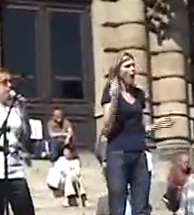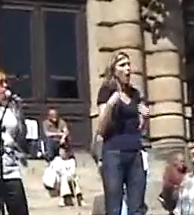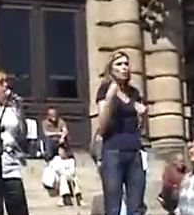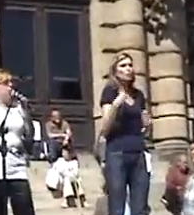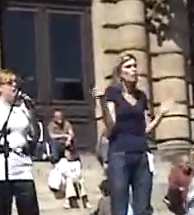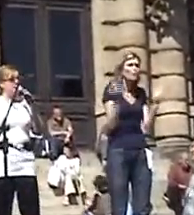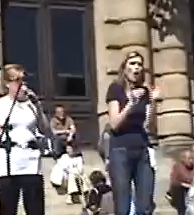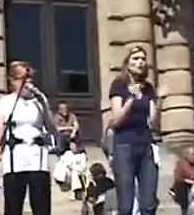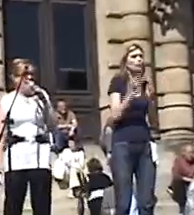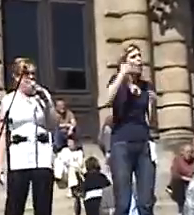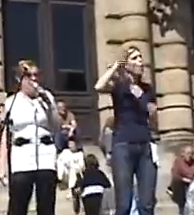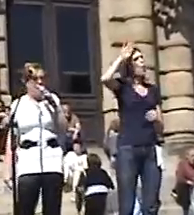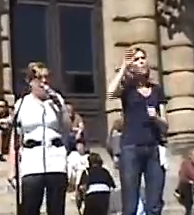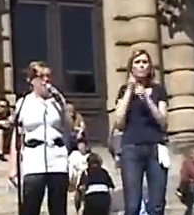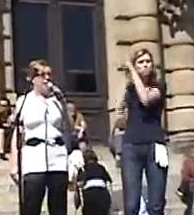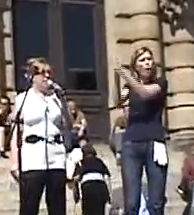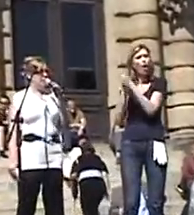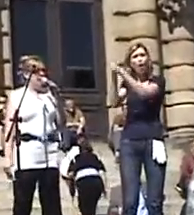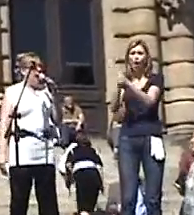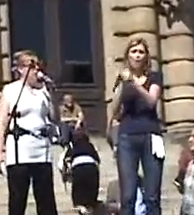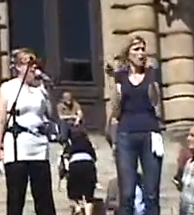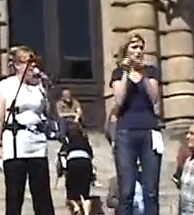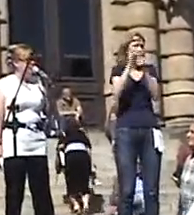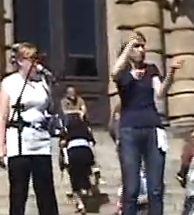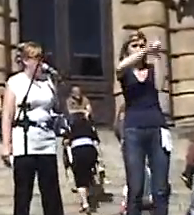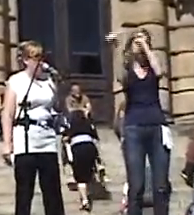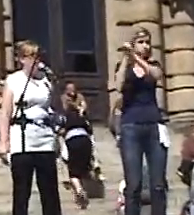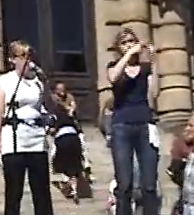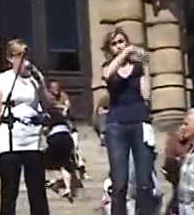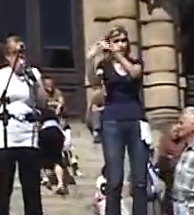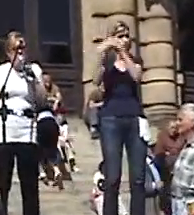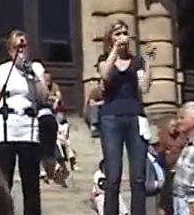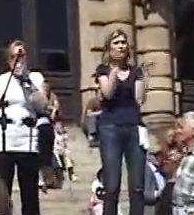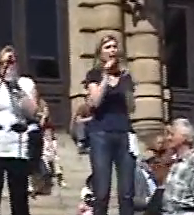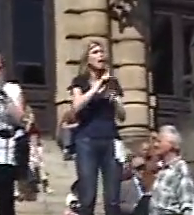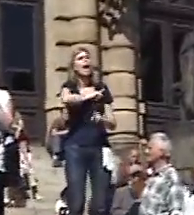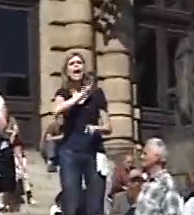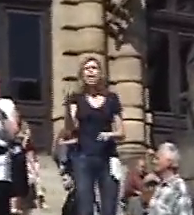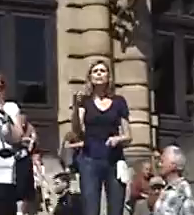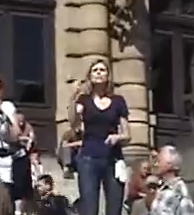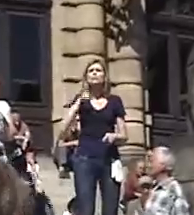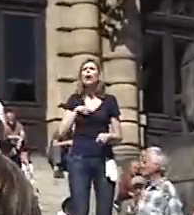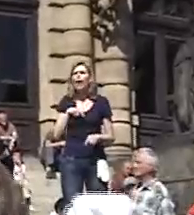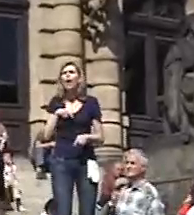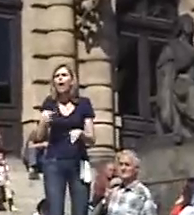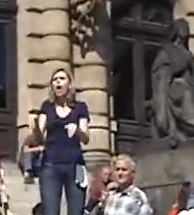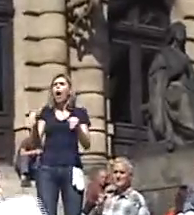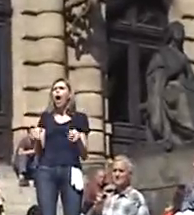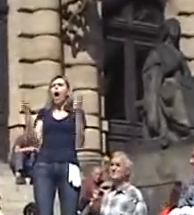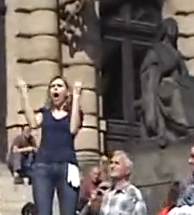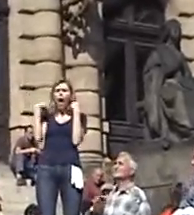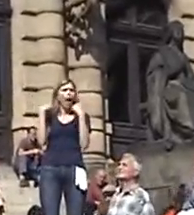že je potřeba umět se prát za svá práva a že nesmíme podlehnout pasivitě a rezignaci.